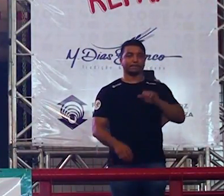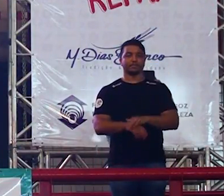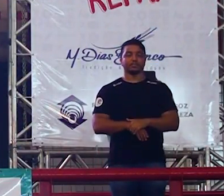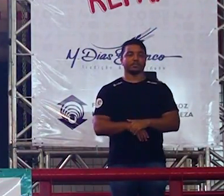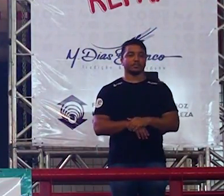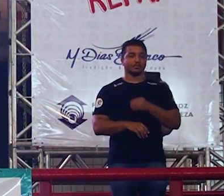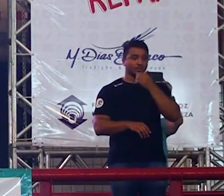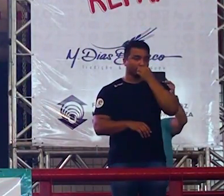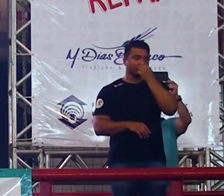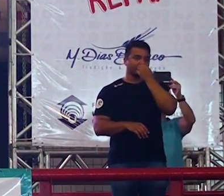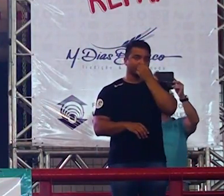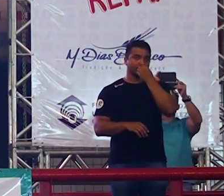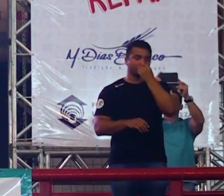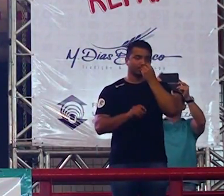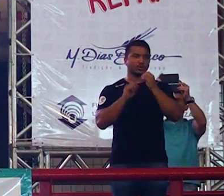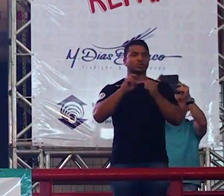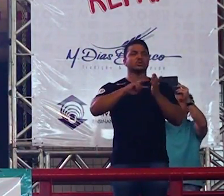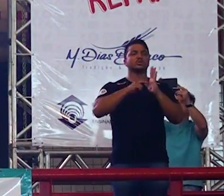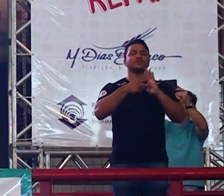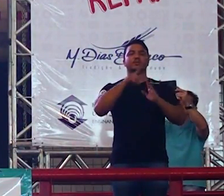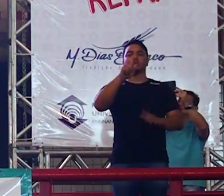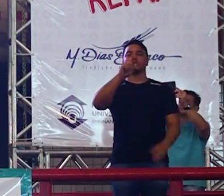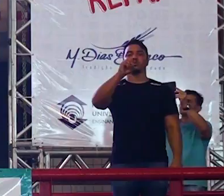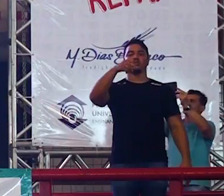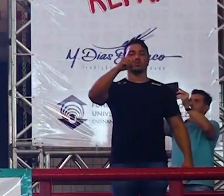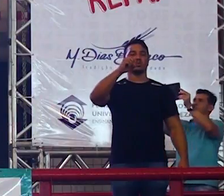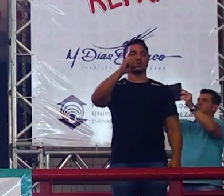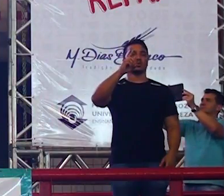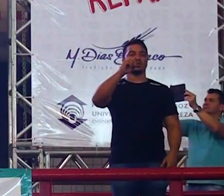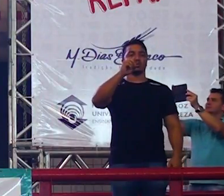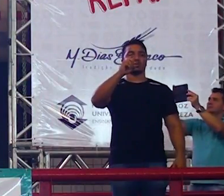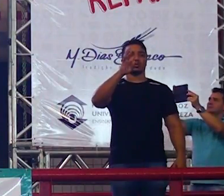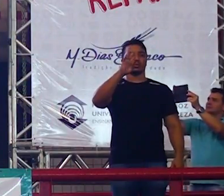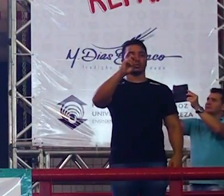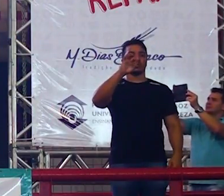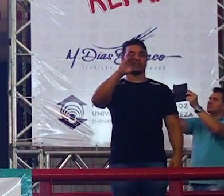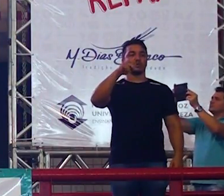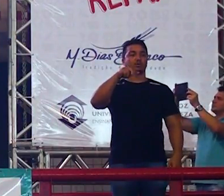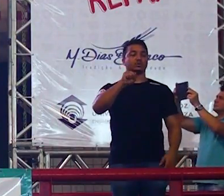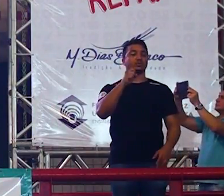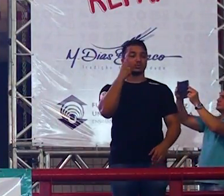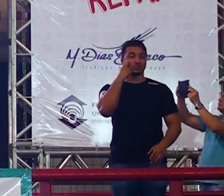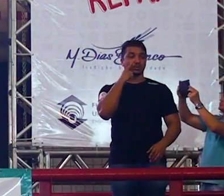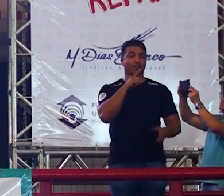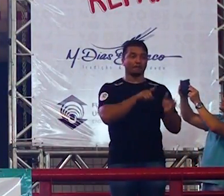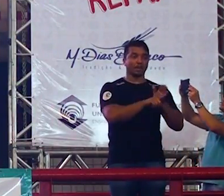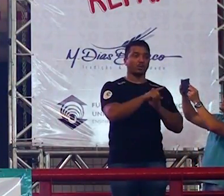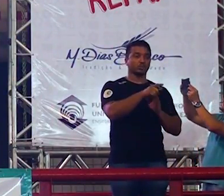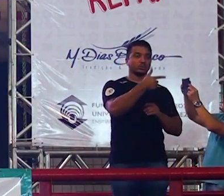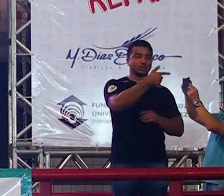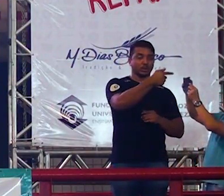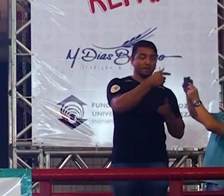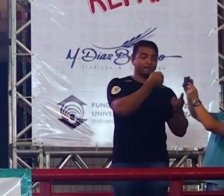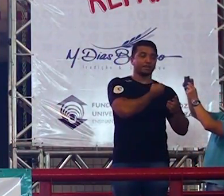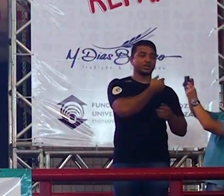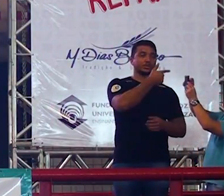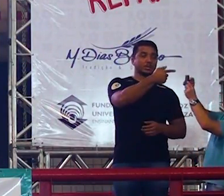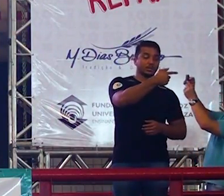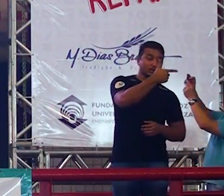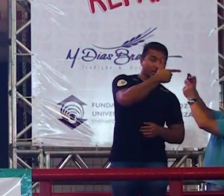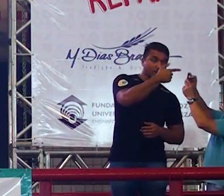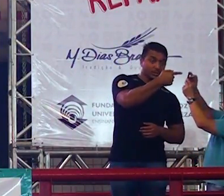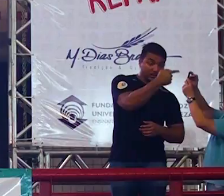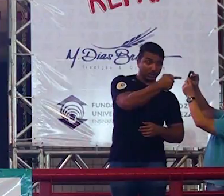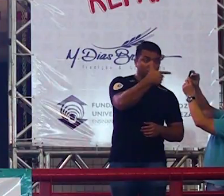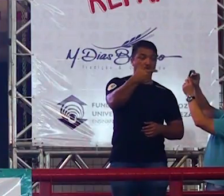tudo. O que são gonadotrofinas? São hormônios que vão estimular as gônadas